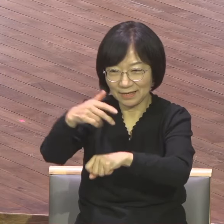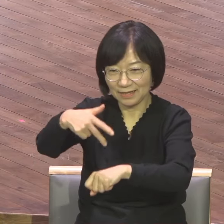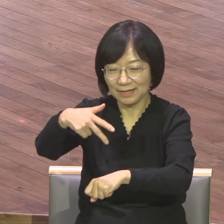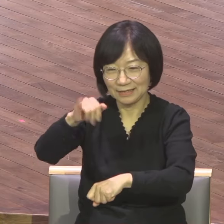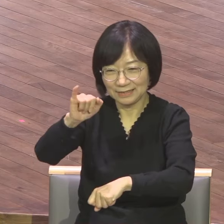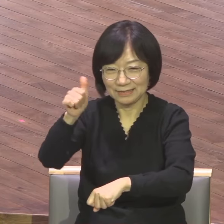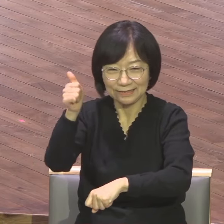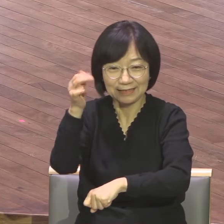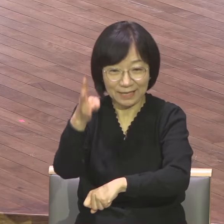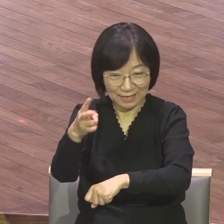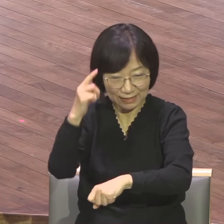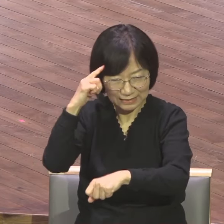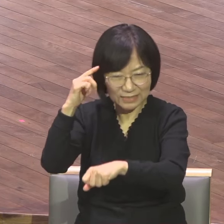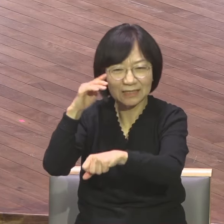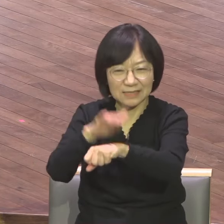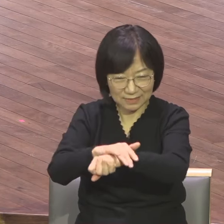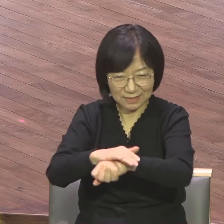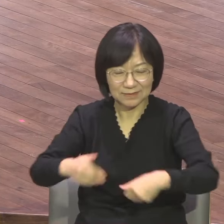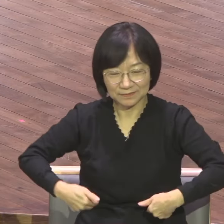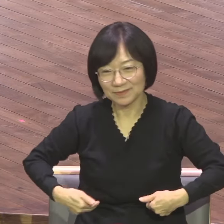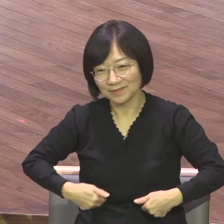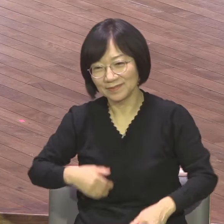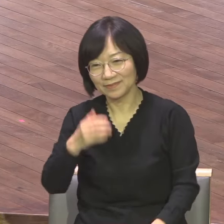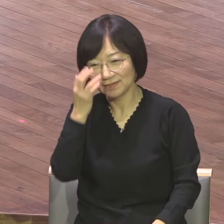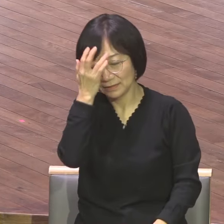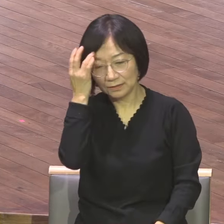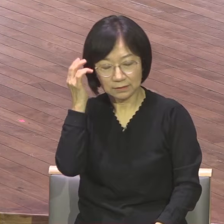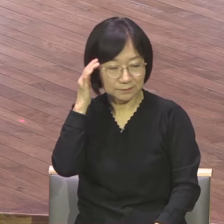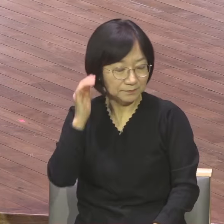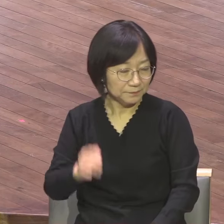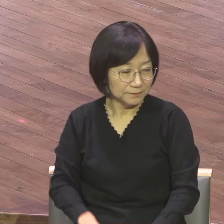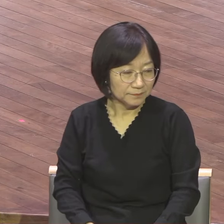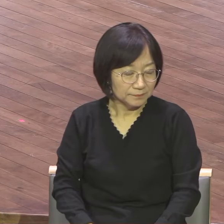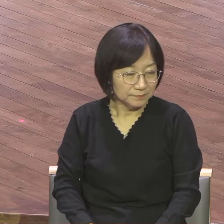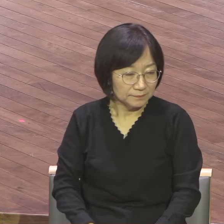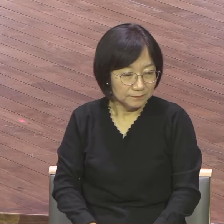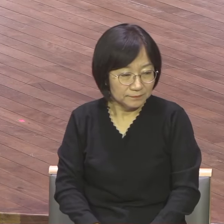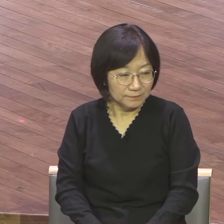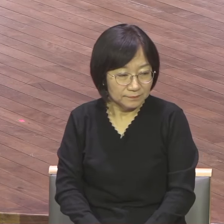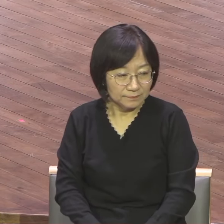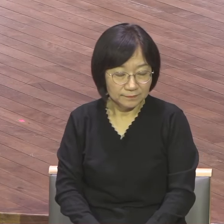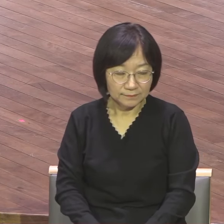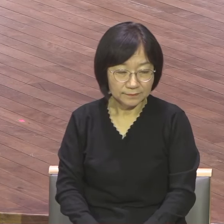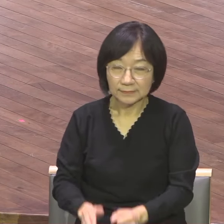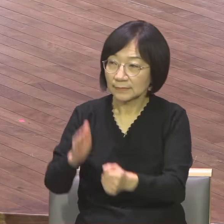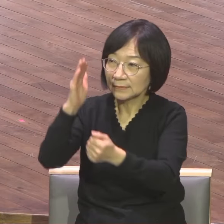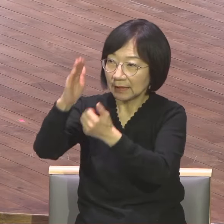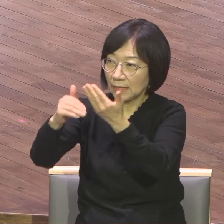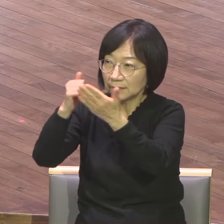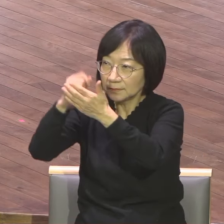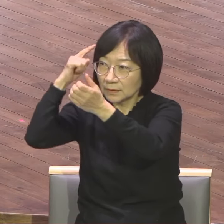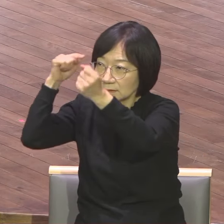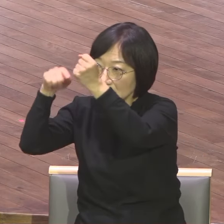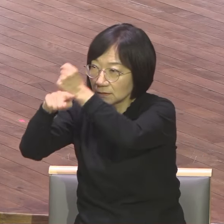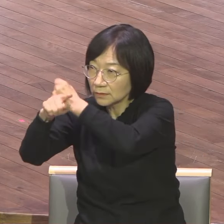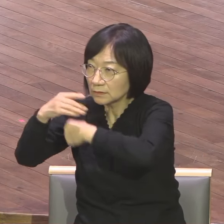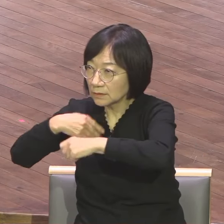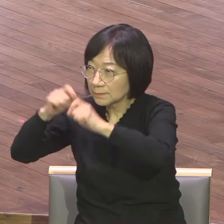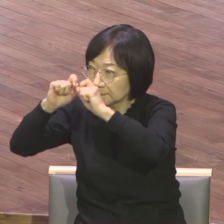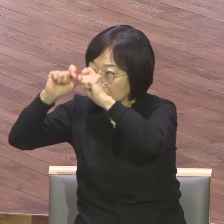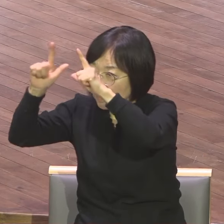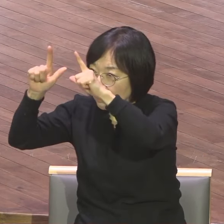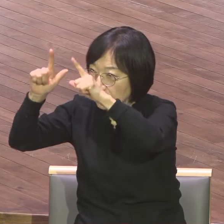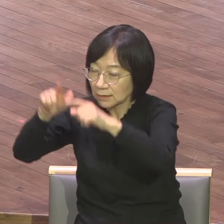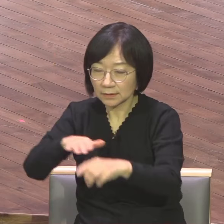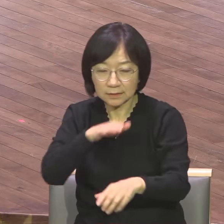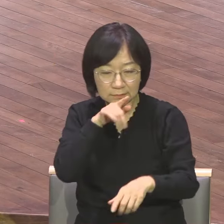사건 속에서 하나님의 뜻을 깨닫고 그대로 실행하는 것. 하나님의 뜻을 깨닫고 실행하는 것. 이게 성경적